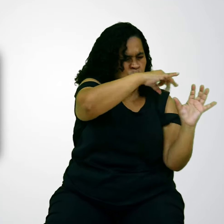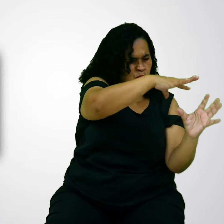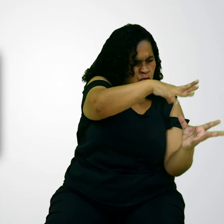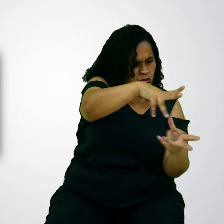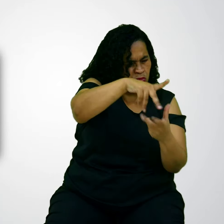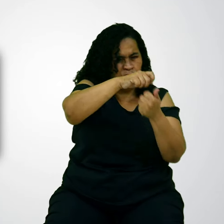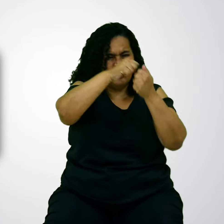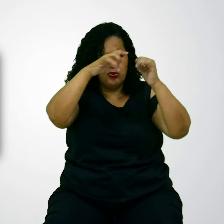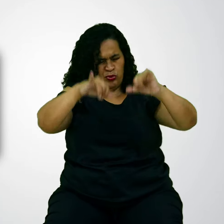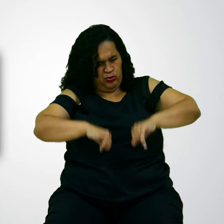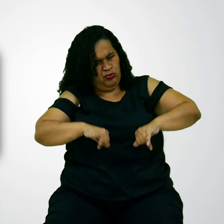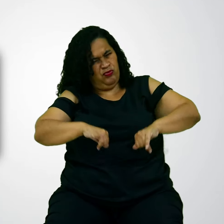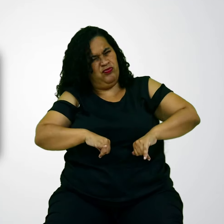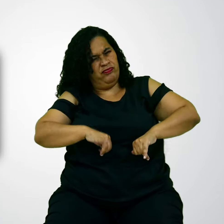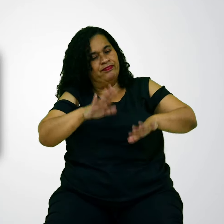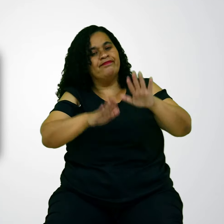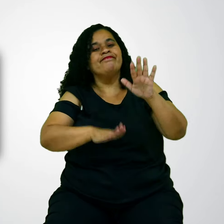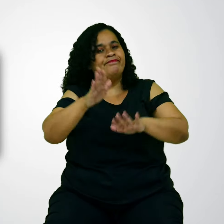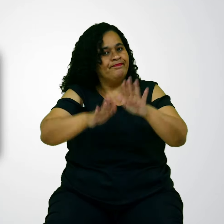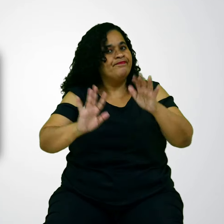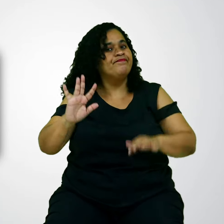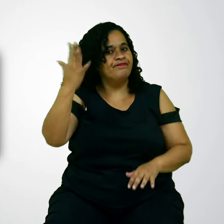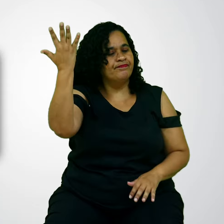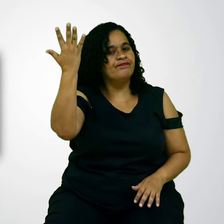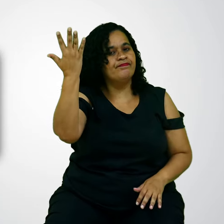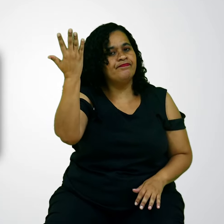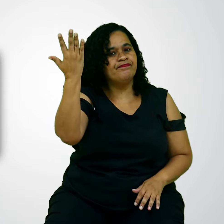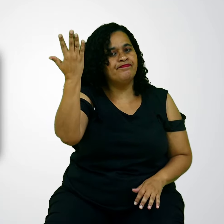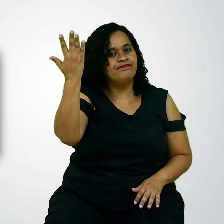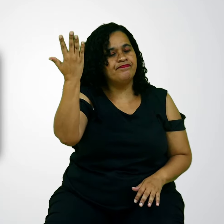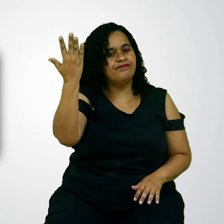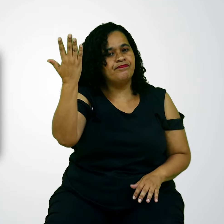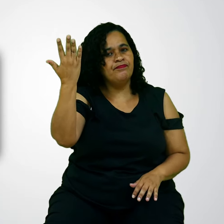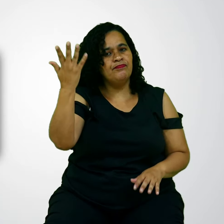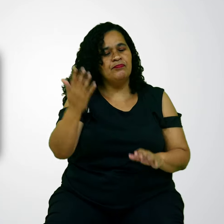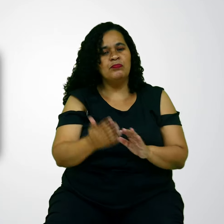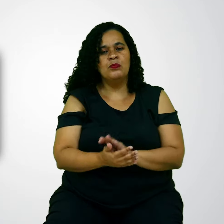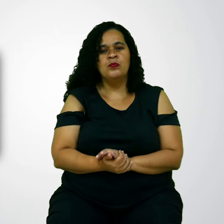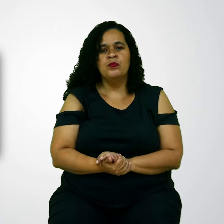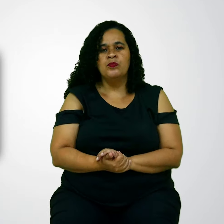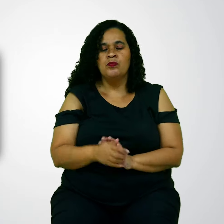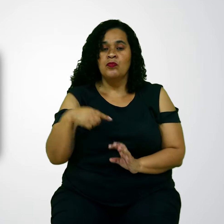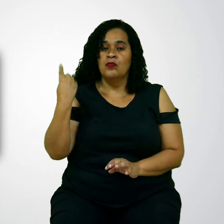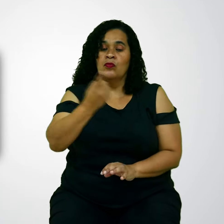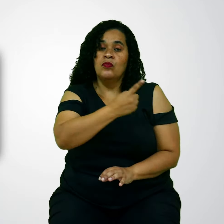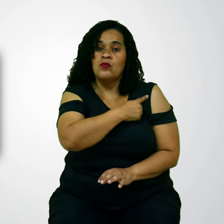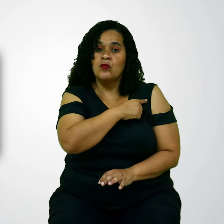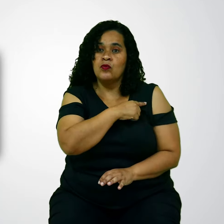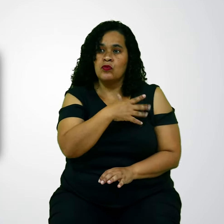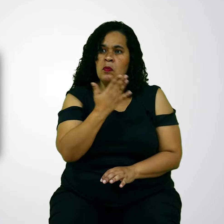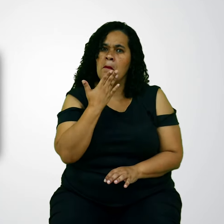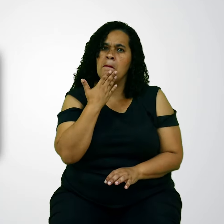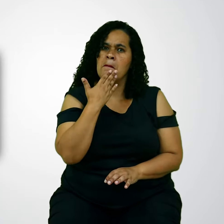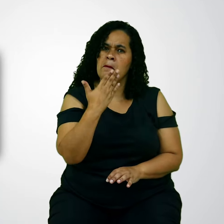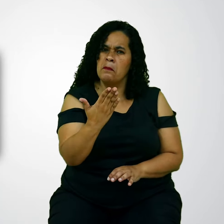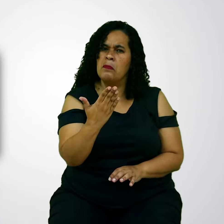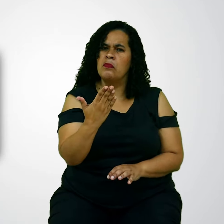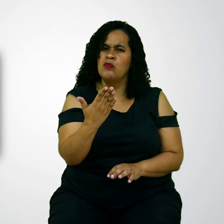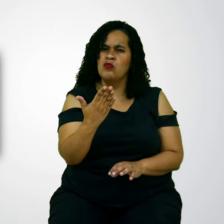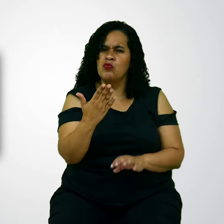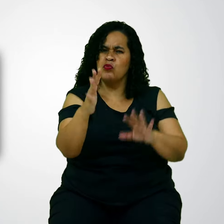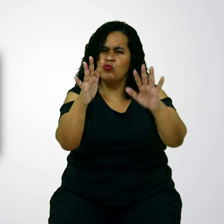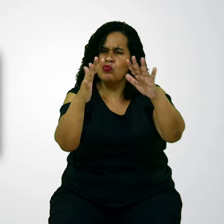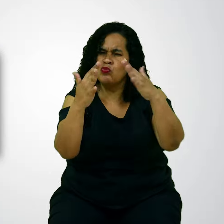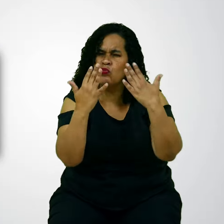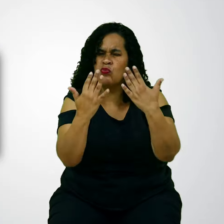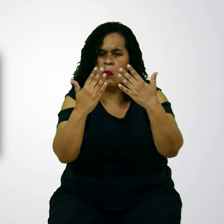isso, talvez seja isso. E aqui a gente chama atenção, quem sabe o pessoal aí do Ministério de